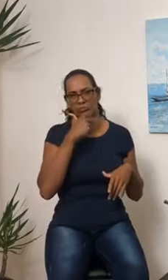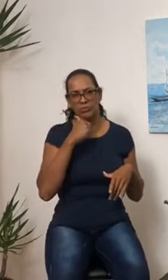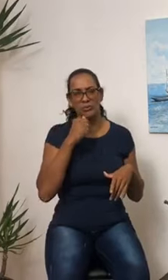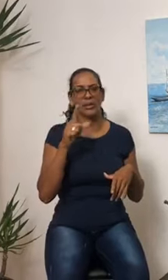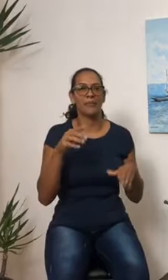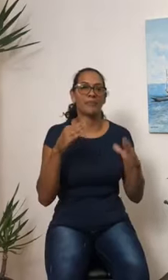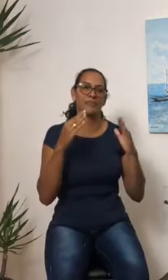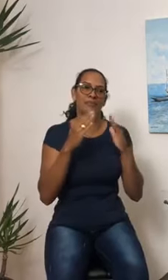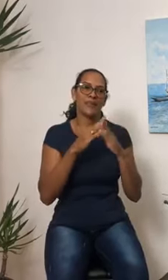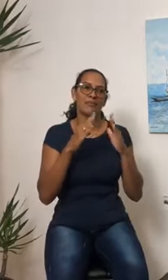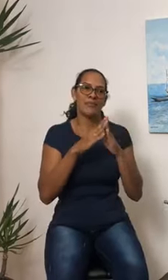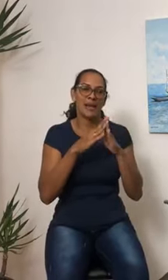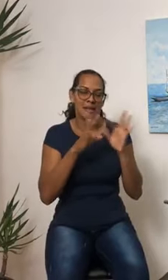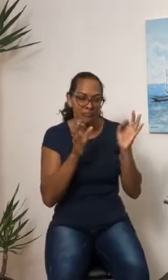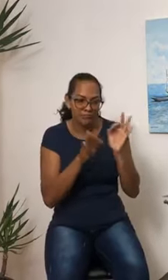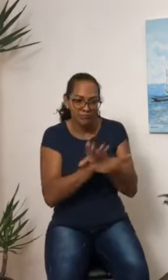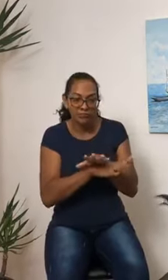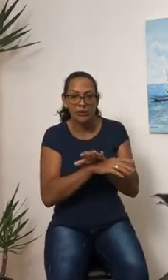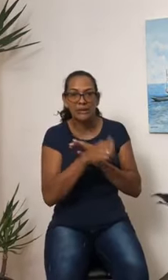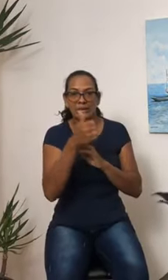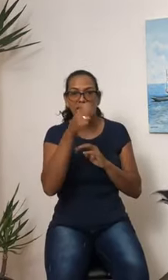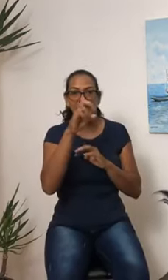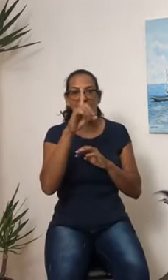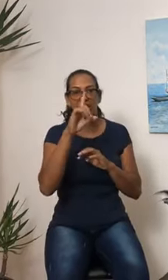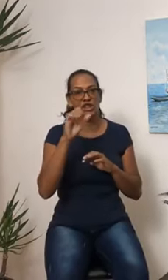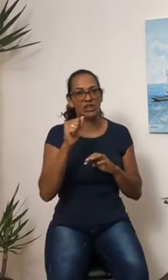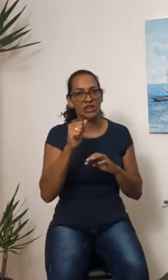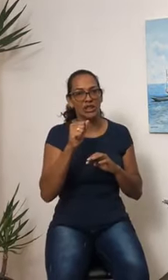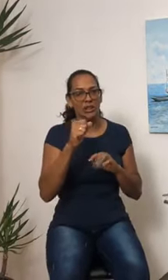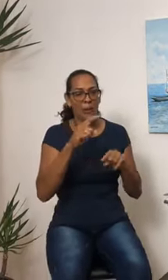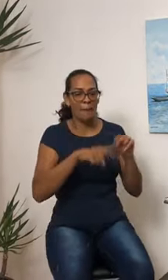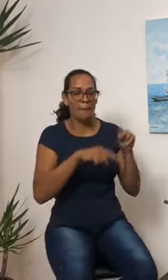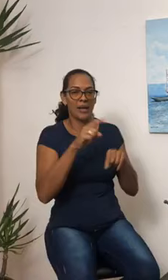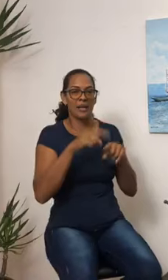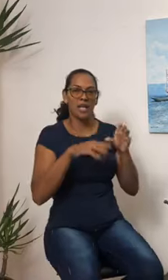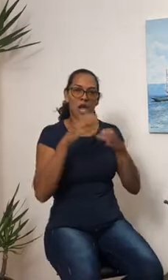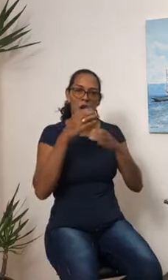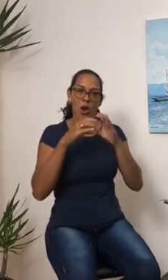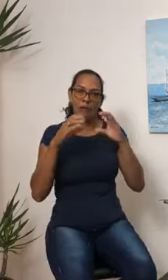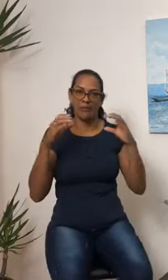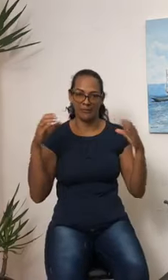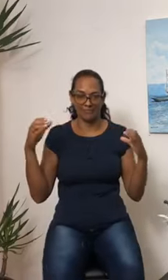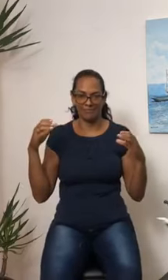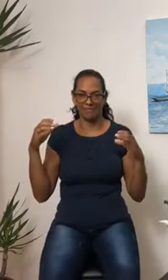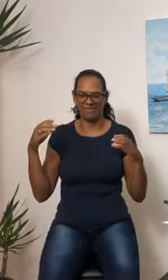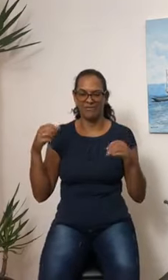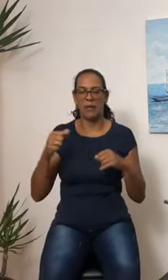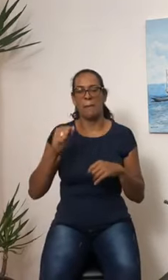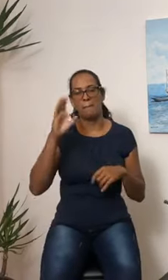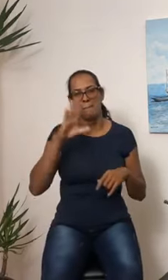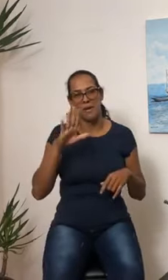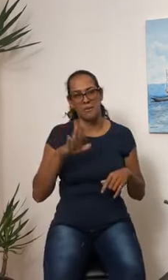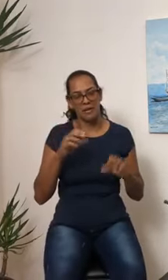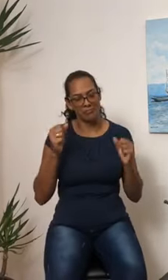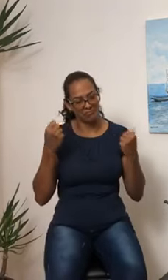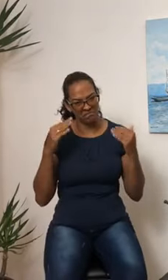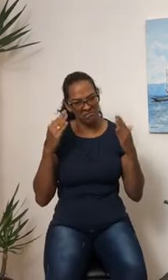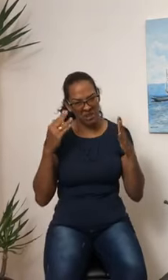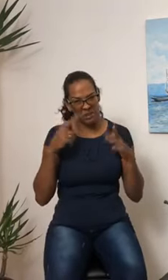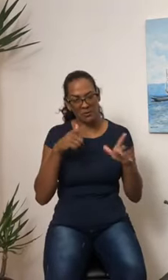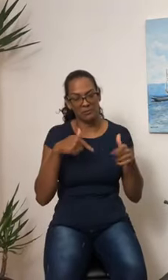É uma casa pronta em 15 dias, com material ecológico e muito mais barato. Então, parabéns aí, Maurício,